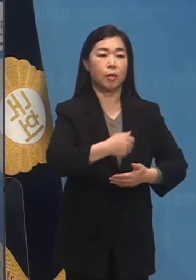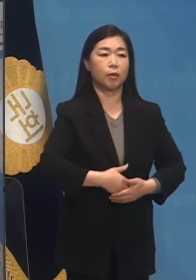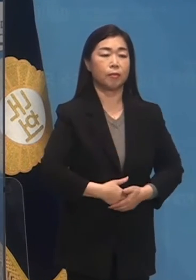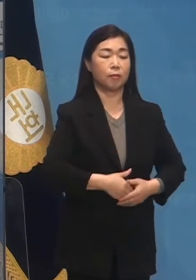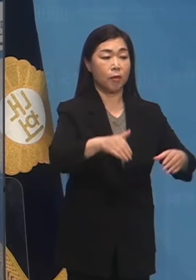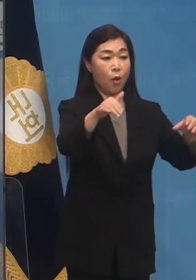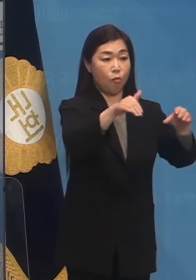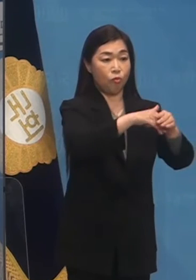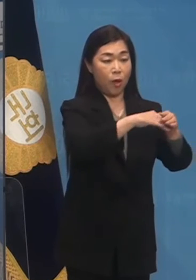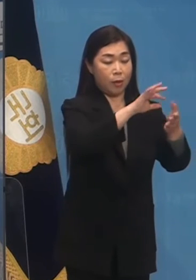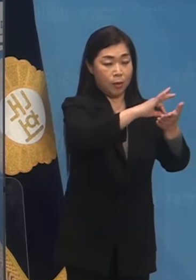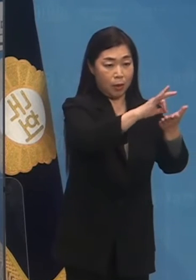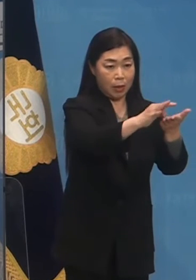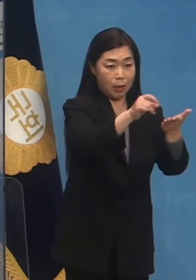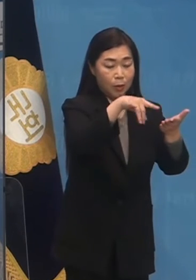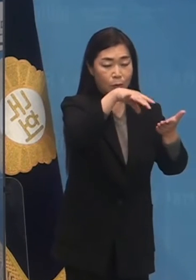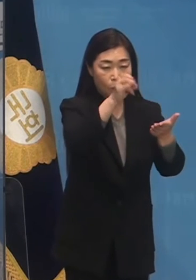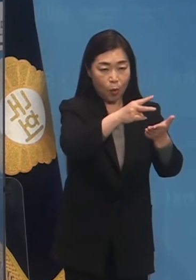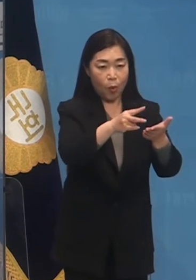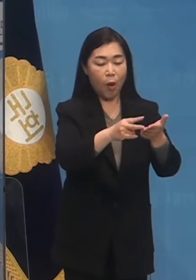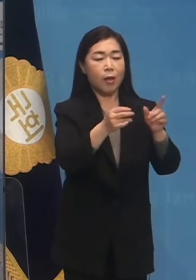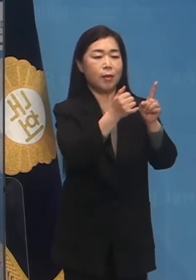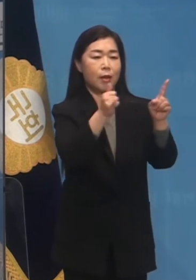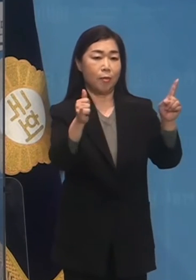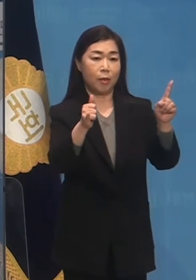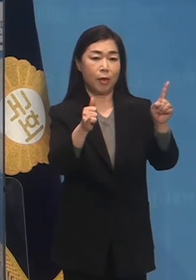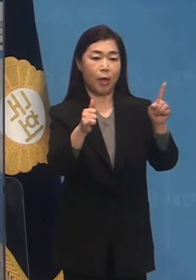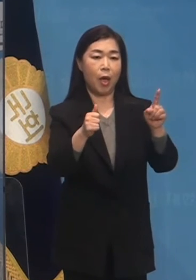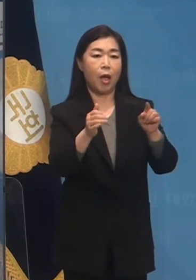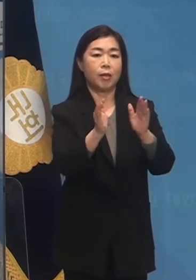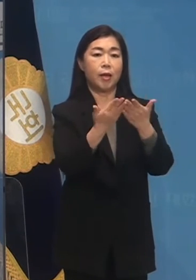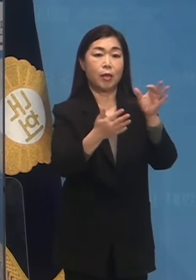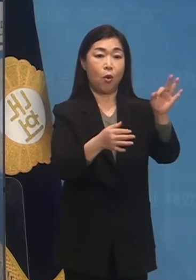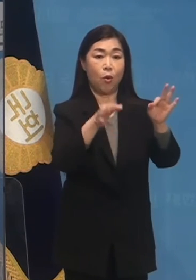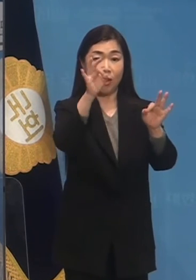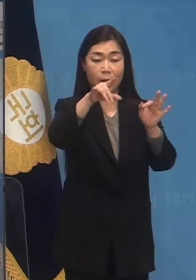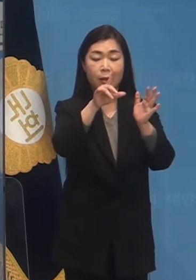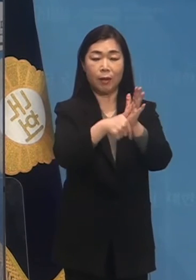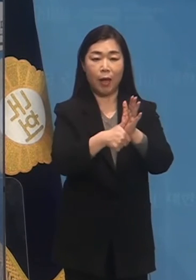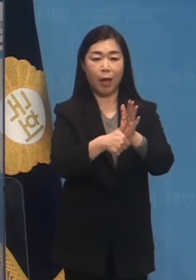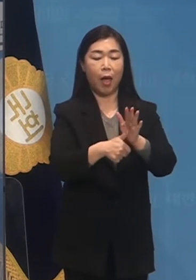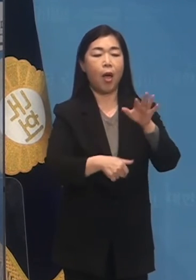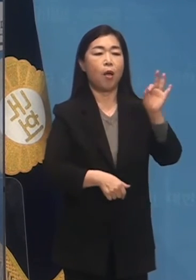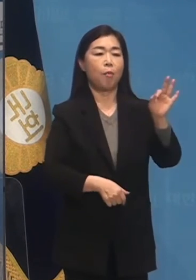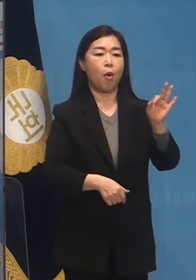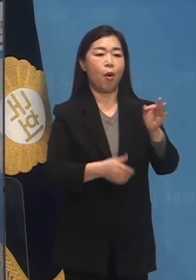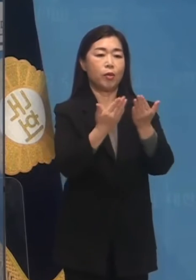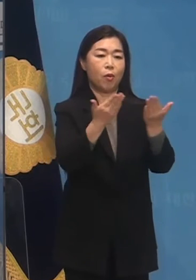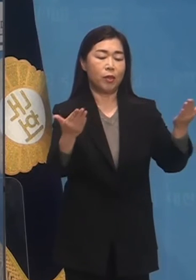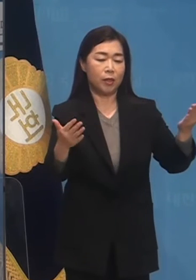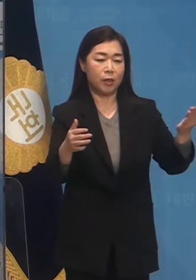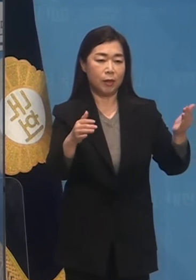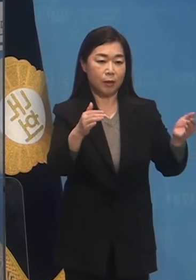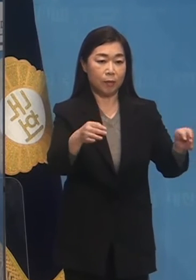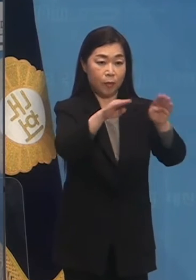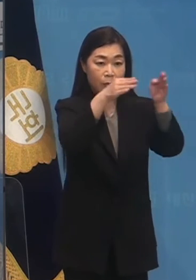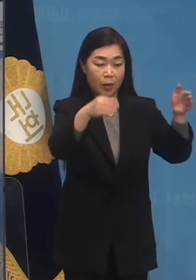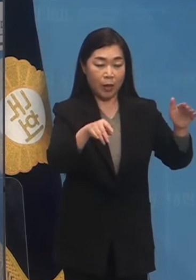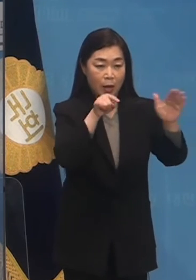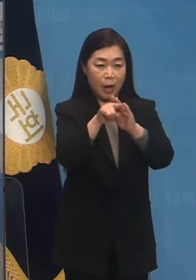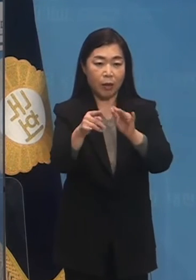선행한다는 생각으로 경기도에서는 한 사람당 10권의 책을 사는 사람에게, 10번의 전시장을 다녀오는